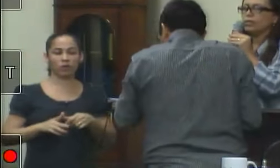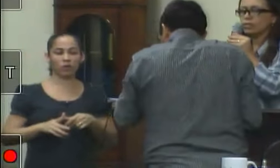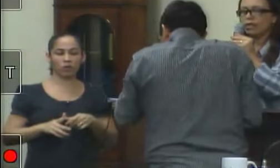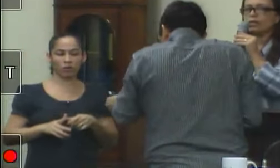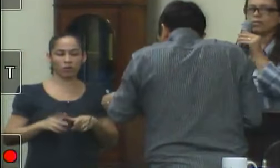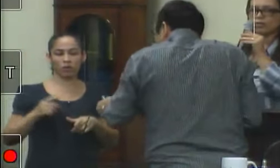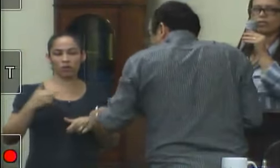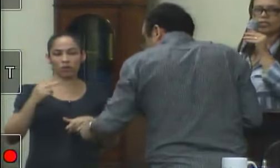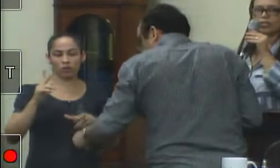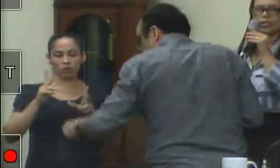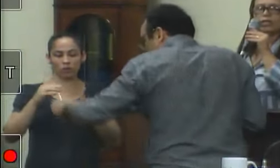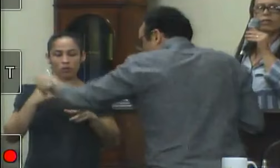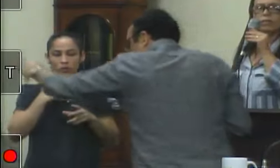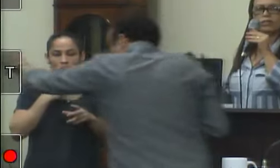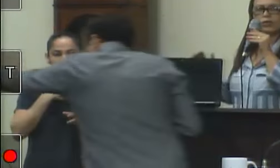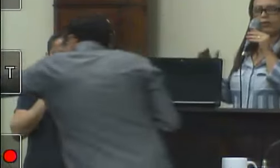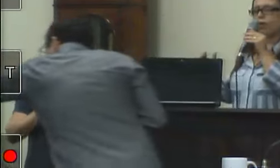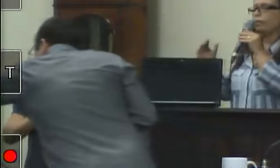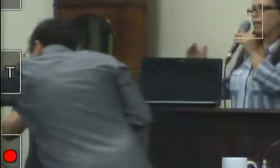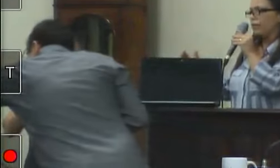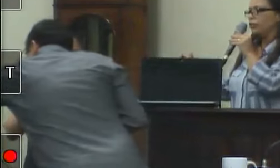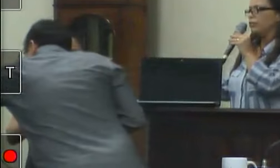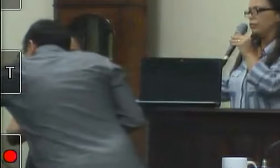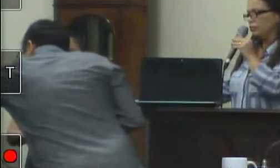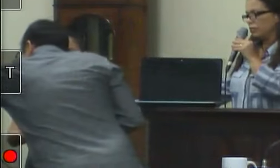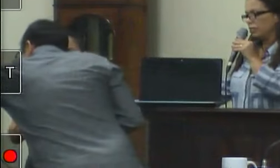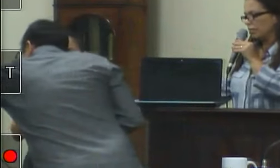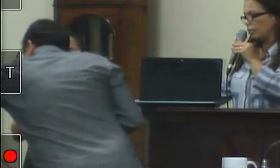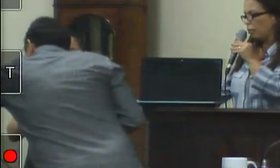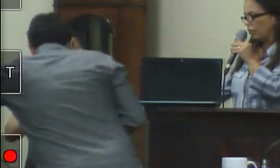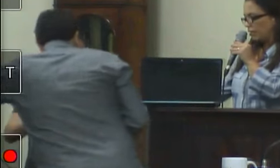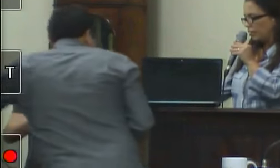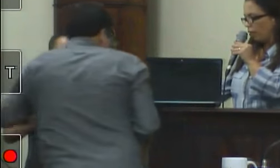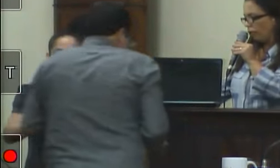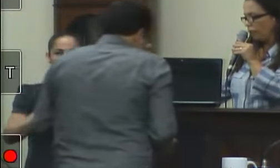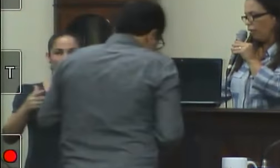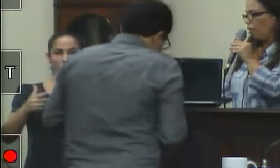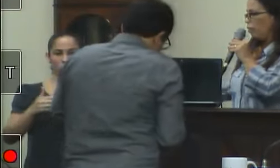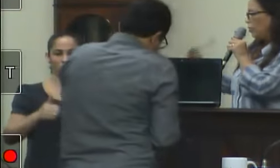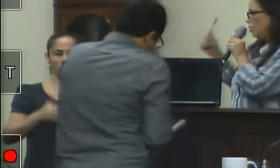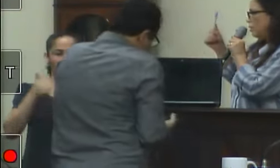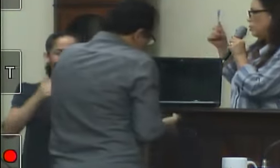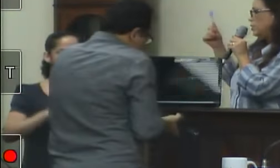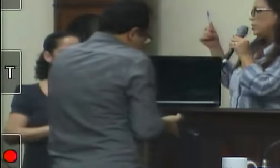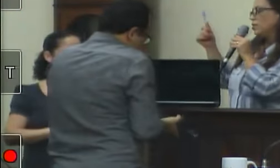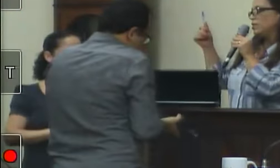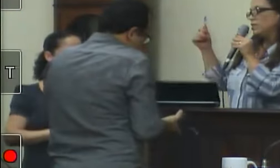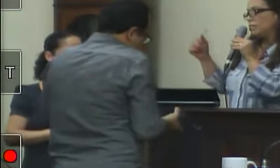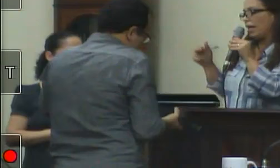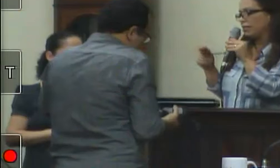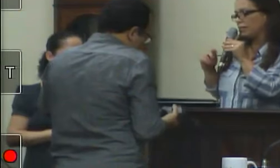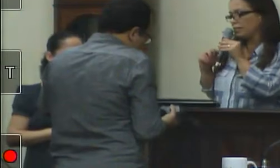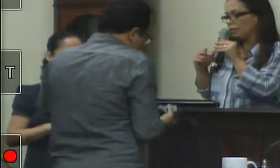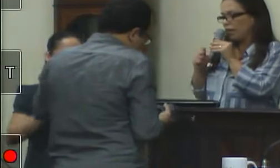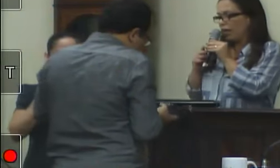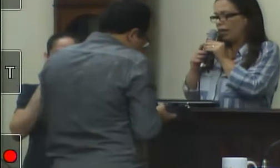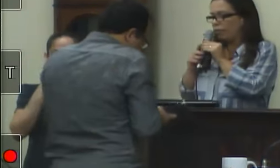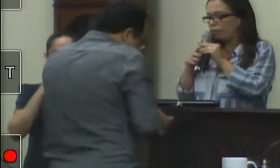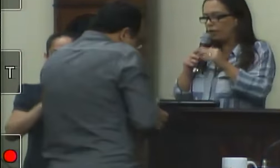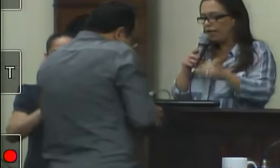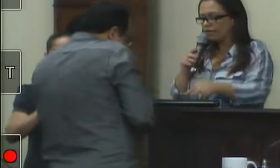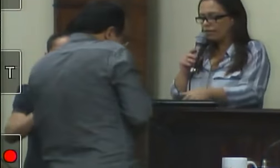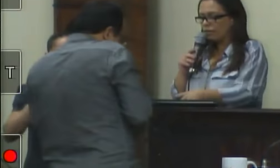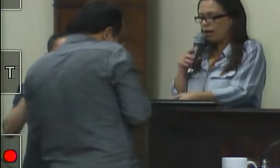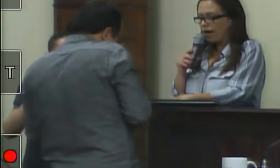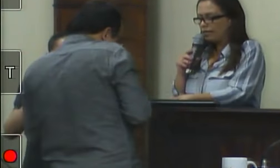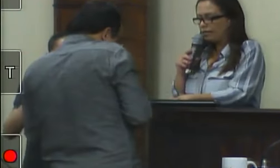que nós queremos atingir, mas de uma forma média, vamos dizer assim, a população. Como o Leonardo falou, uma das nossas metas é